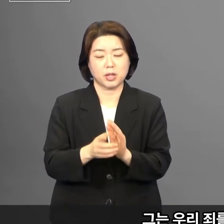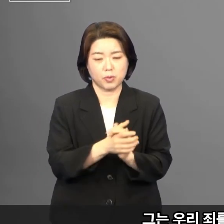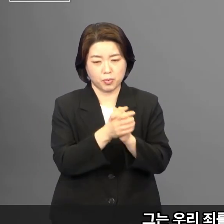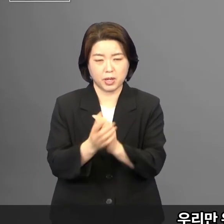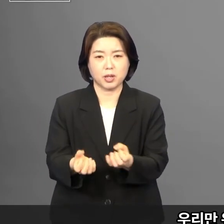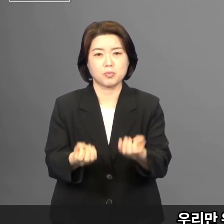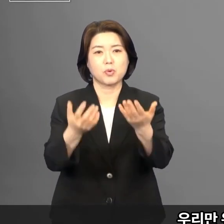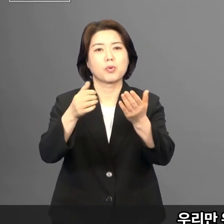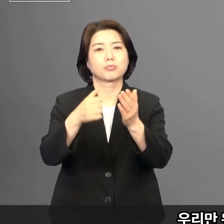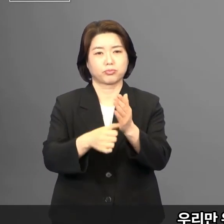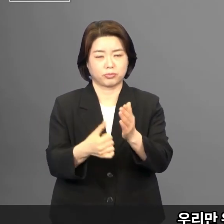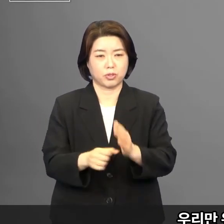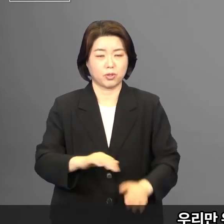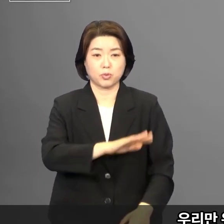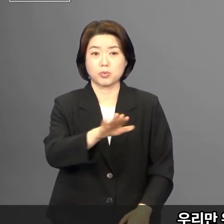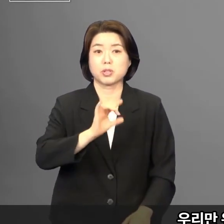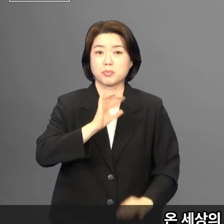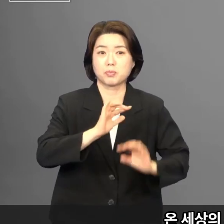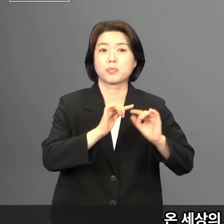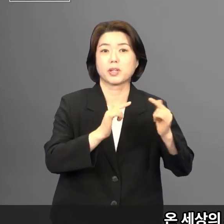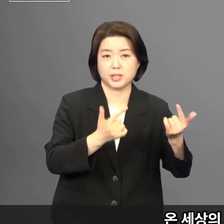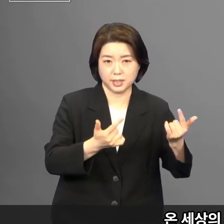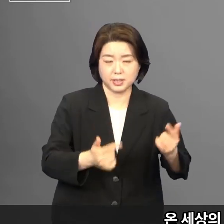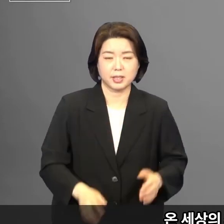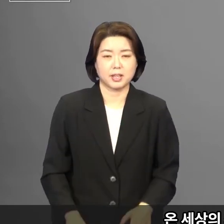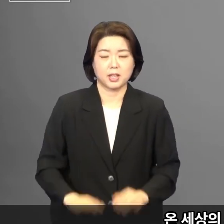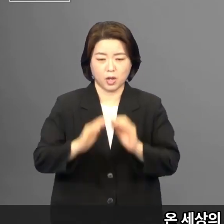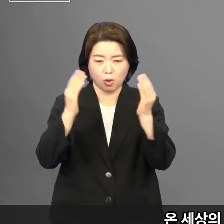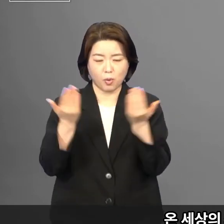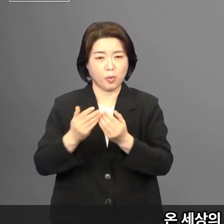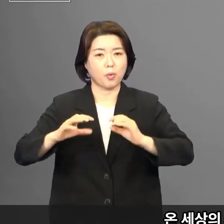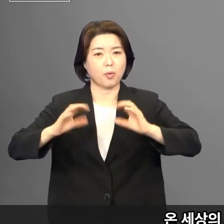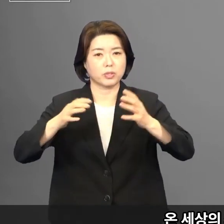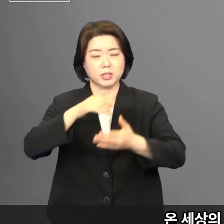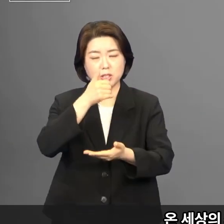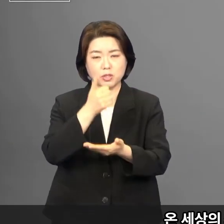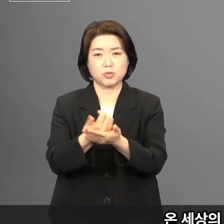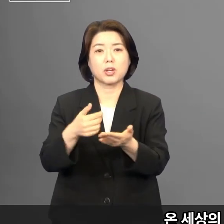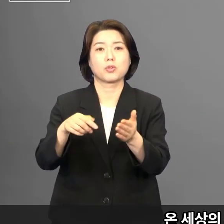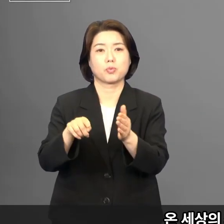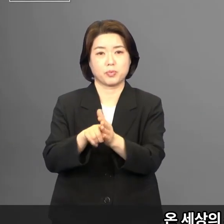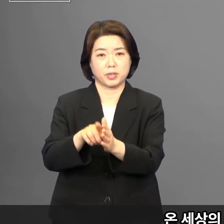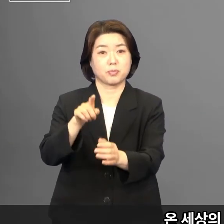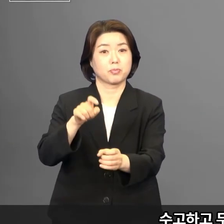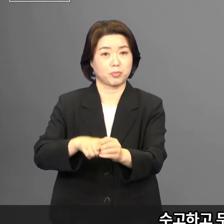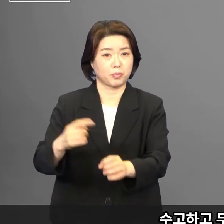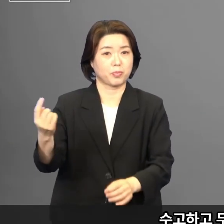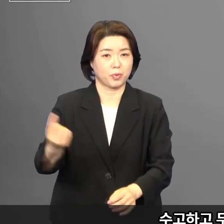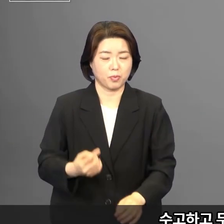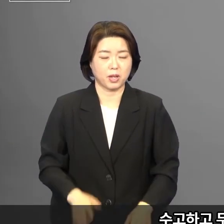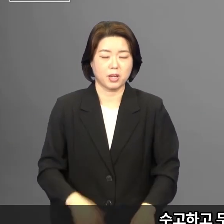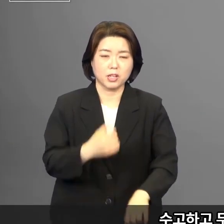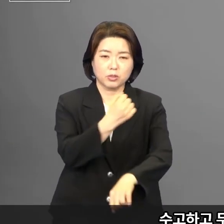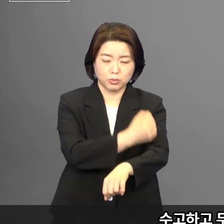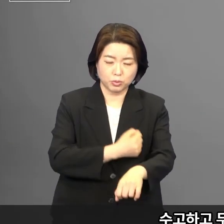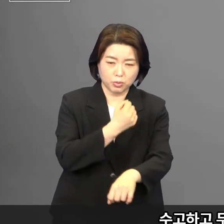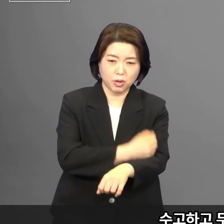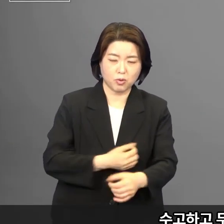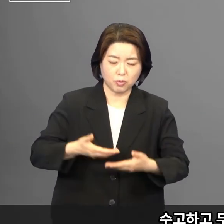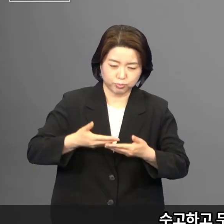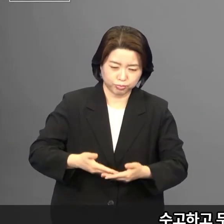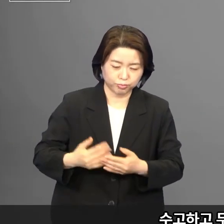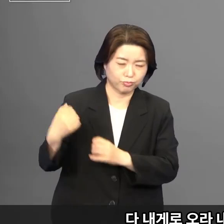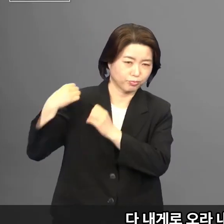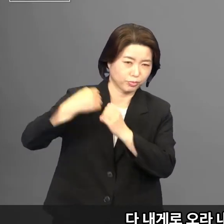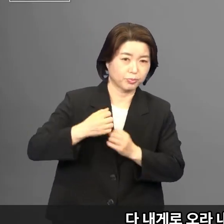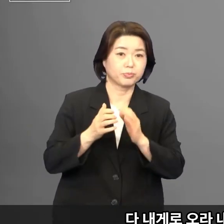제물이니 우리만 위할 뿐 아니요 온 세상의 죄를 위하심이라. 수고하고 무거운 짐진